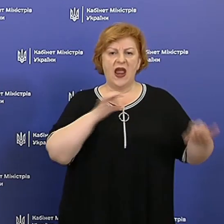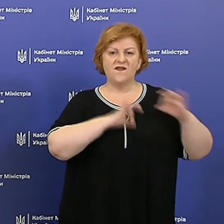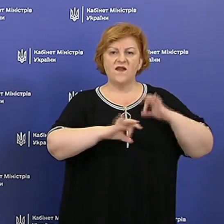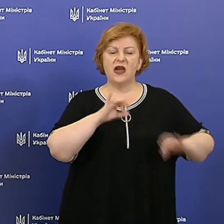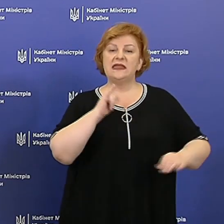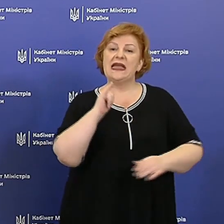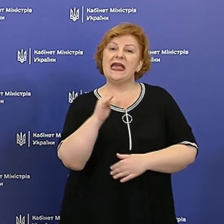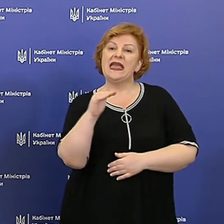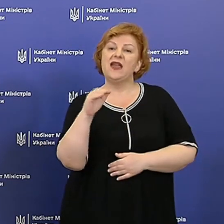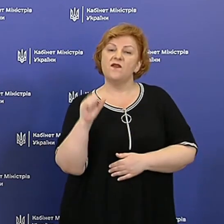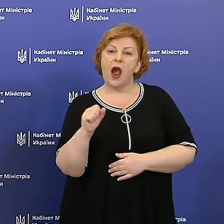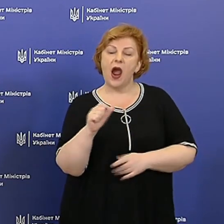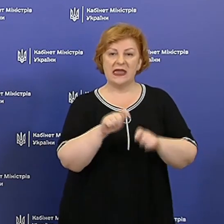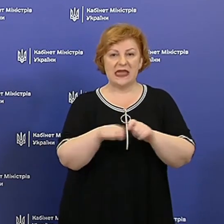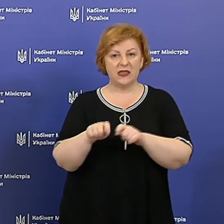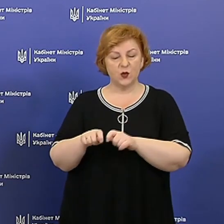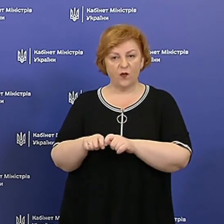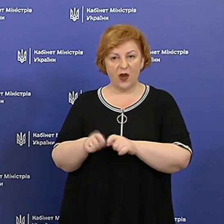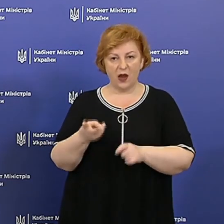використовуємо ІФА-тестування.